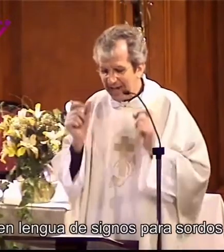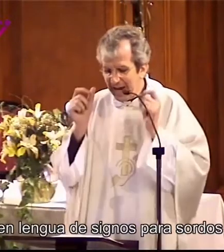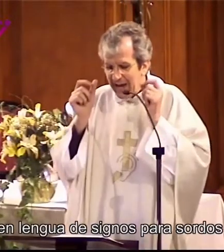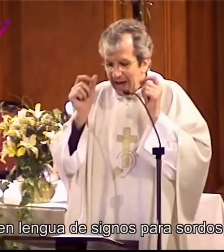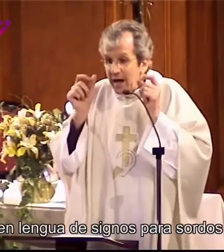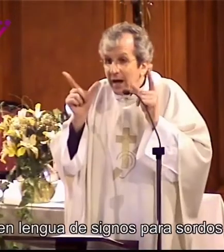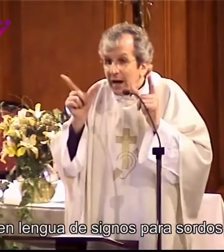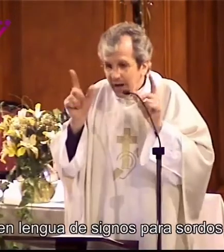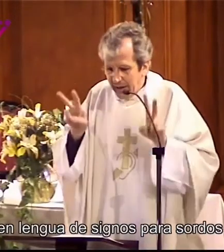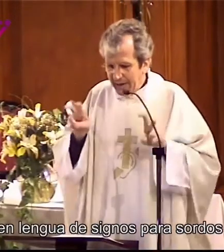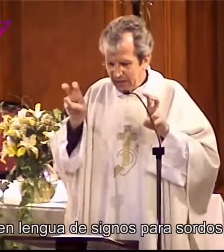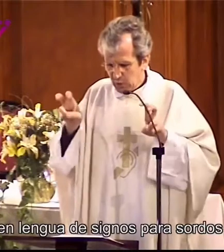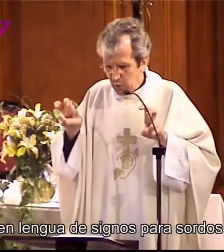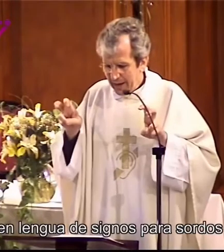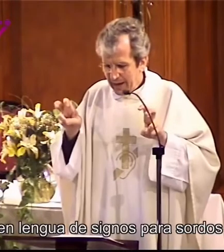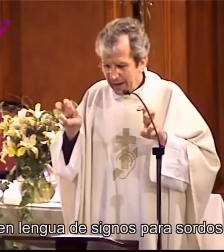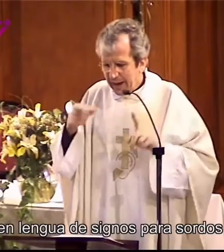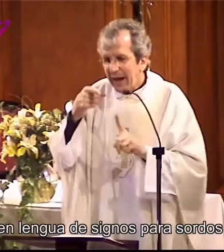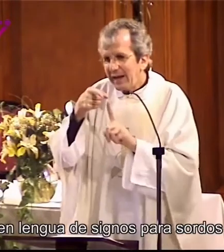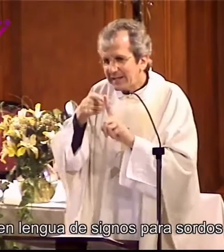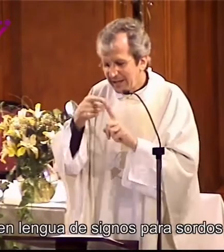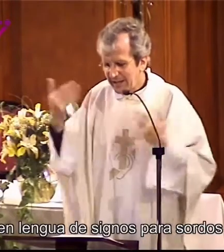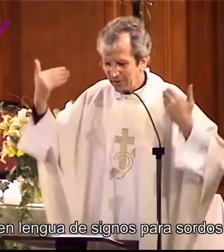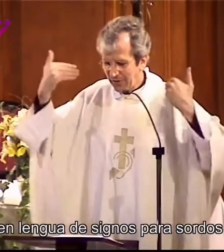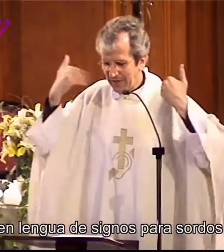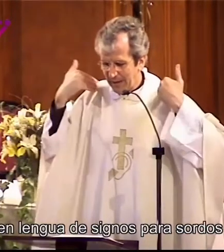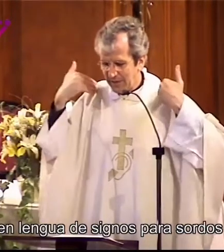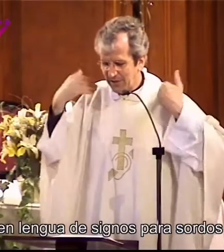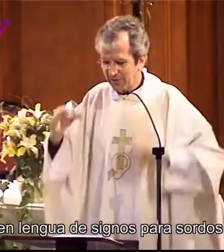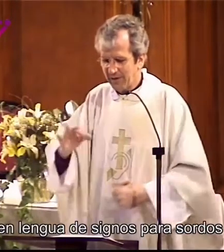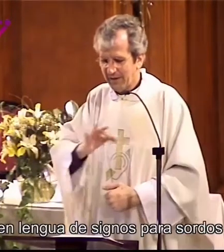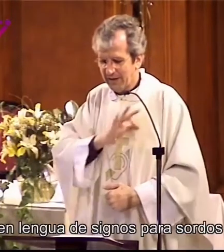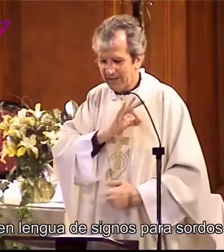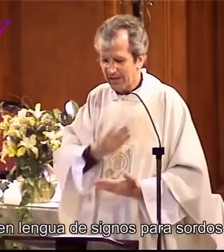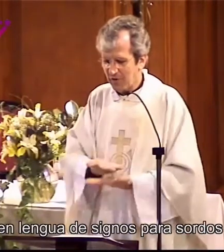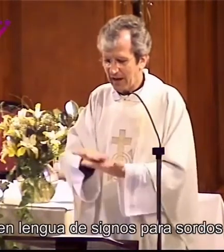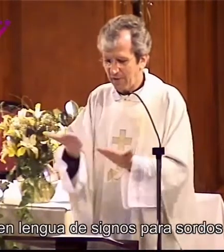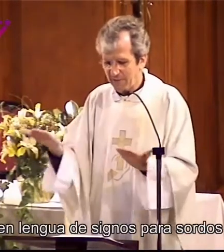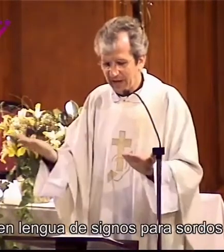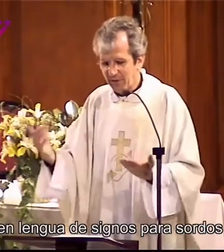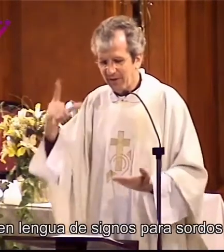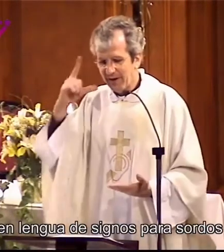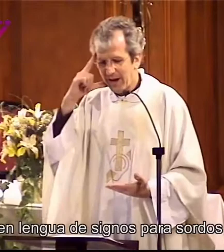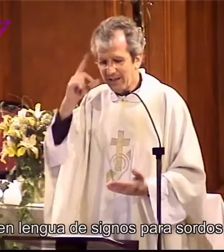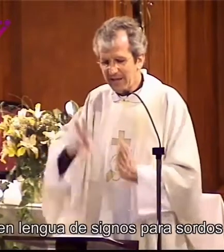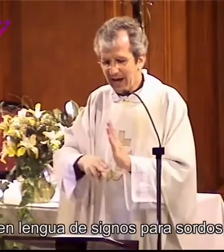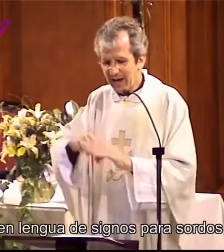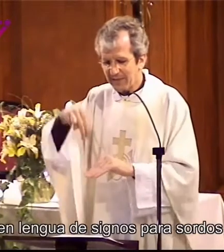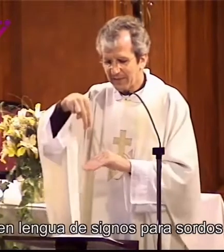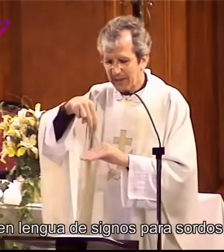redescubra el sentido de la misión que el Señor le ha confiado el día de